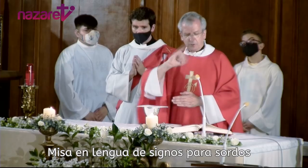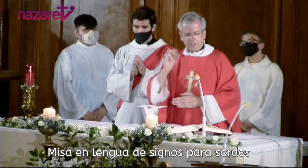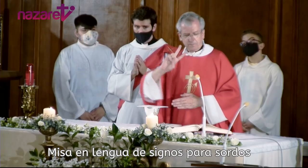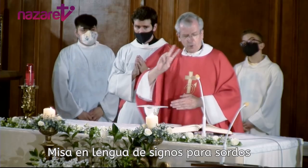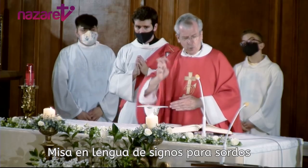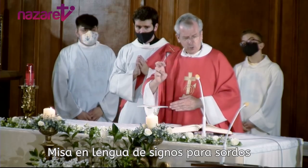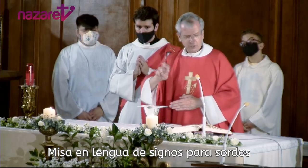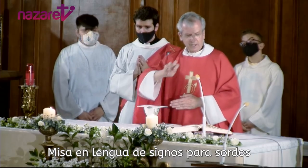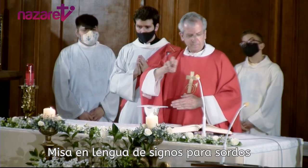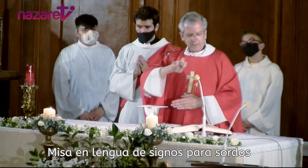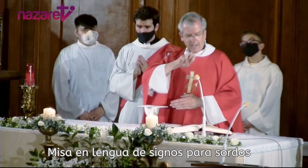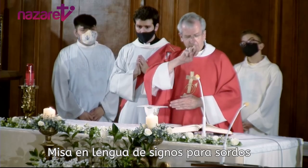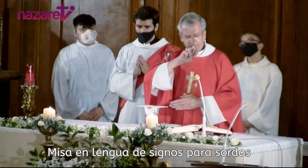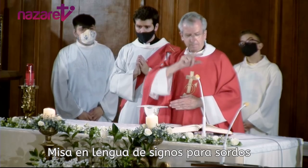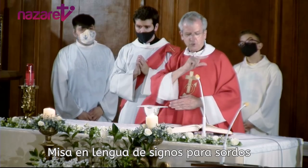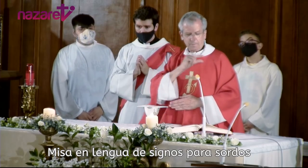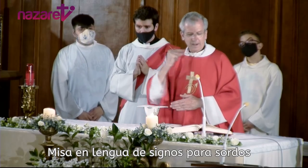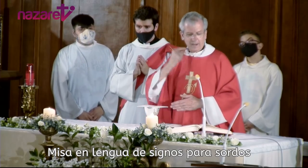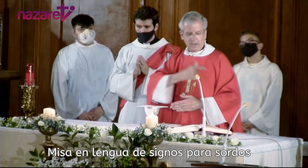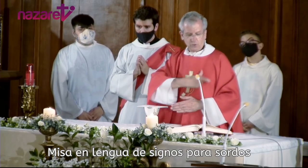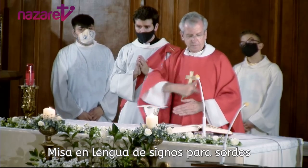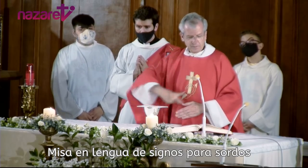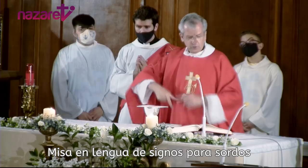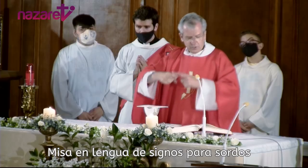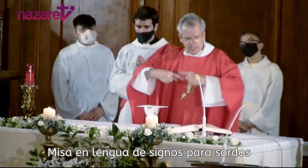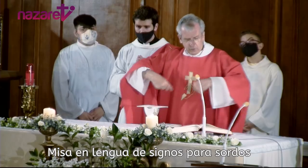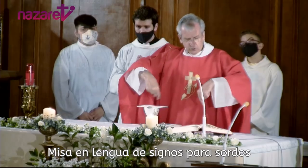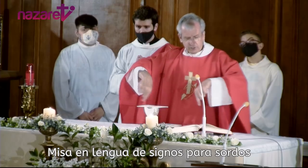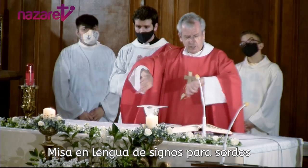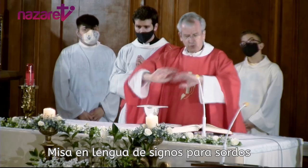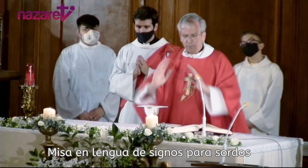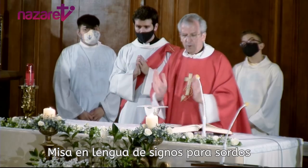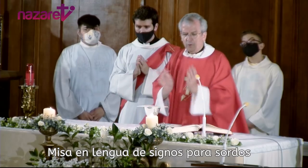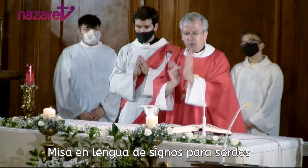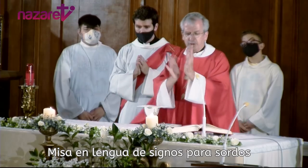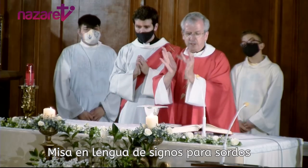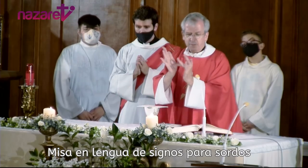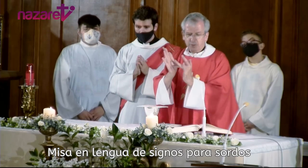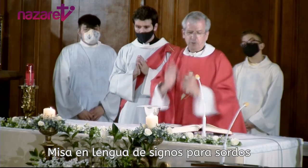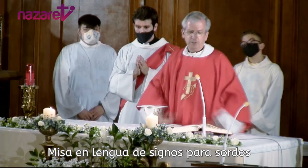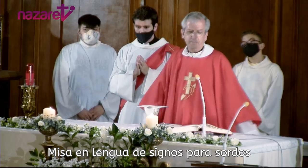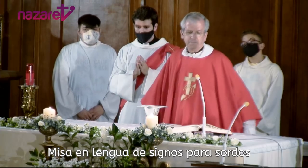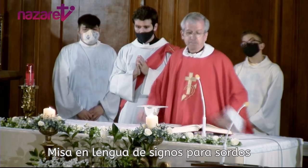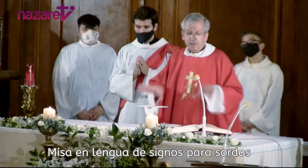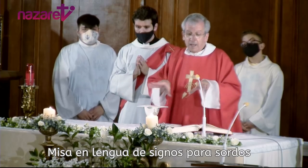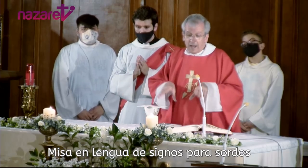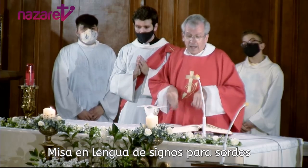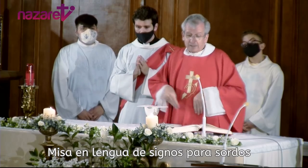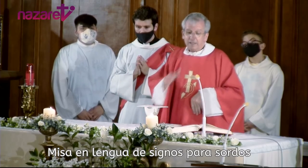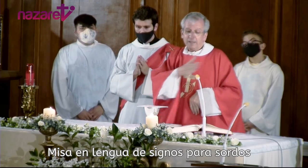obispo Juan José, al orden episcopal, a los presbíteros y diáconos y a todo el pueblo redimido por ti. Atiende